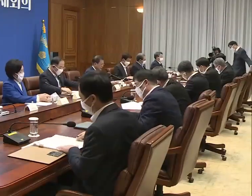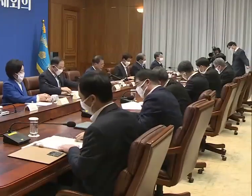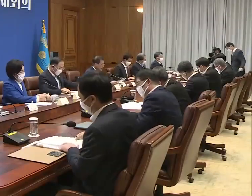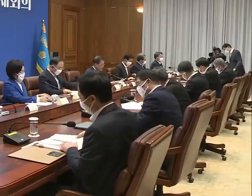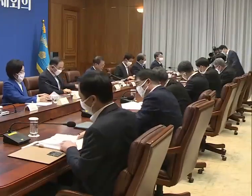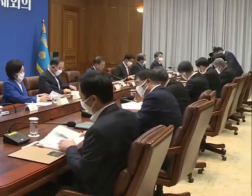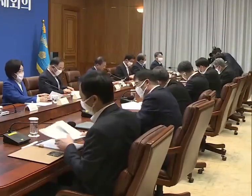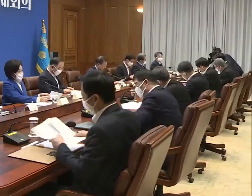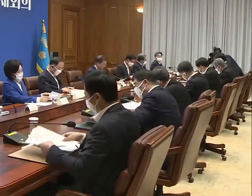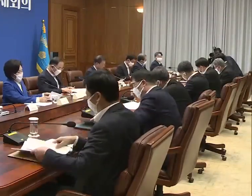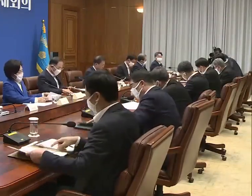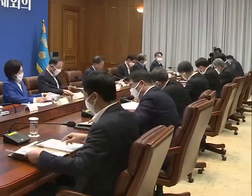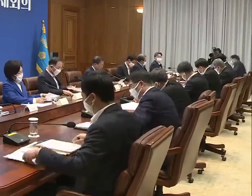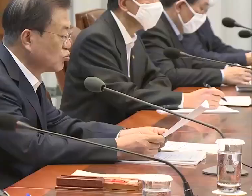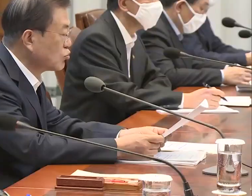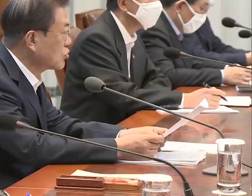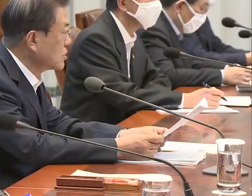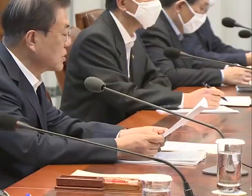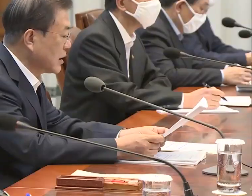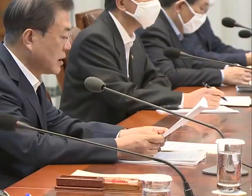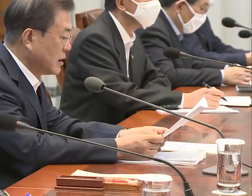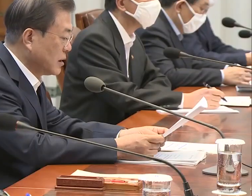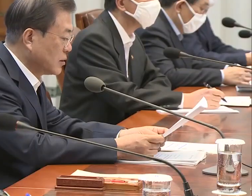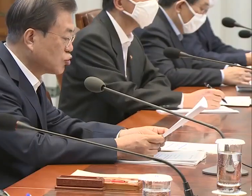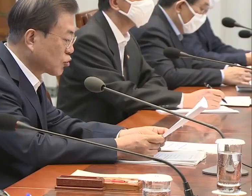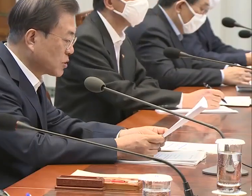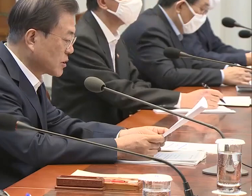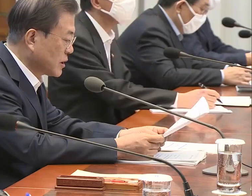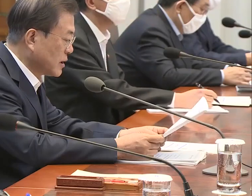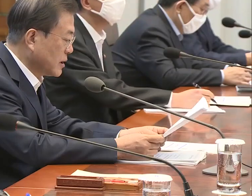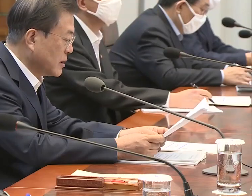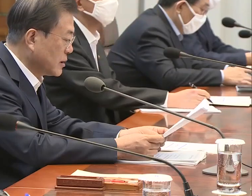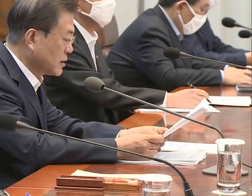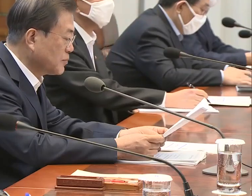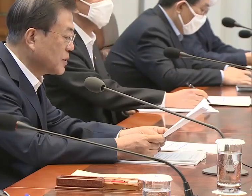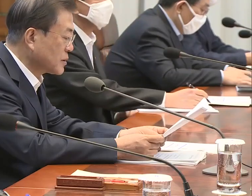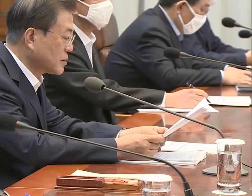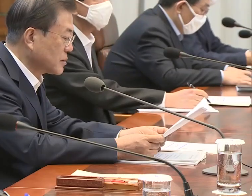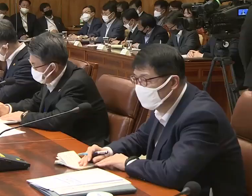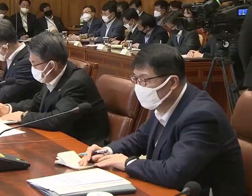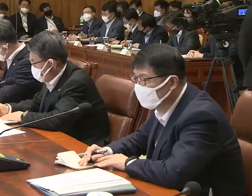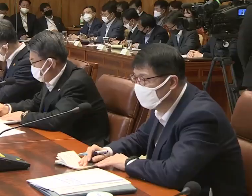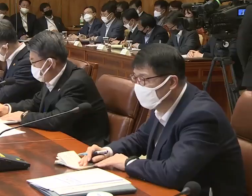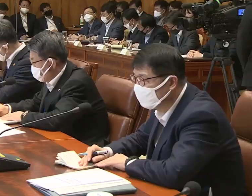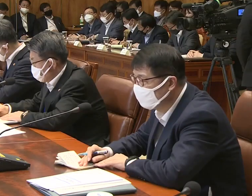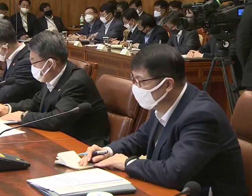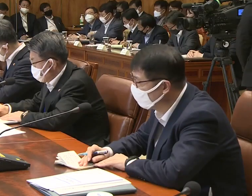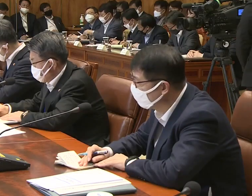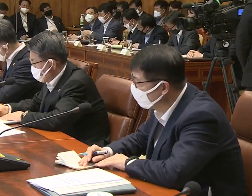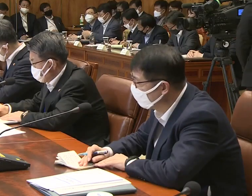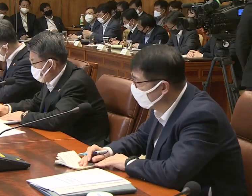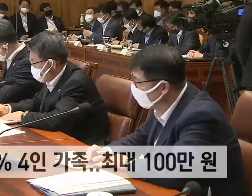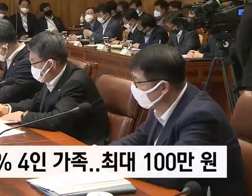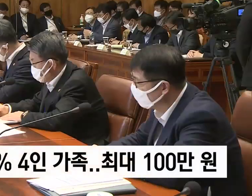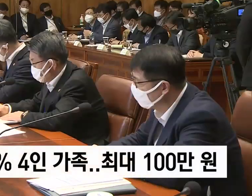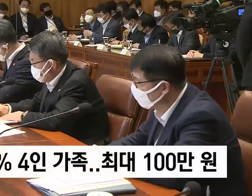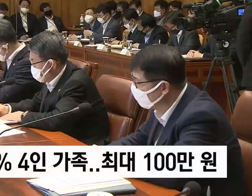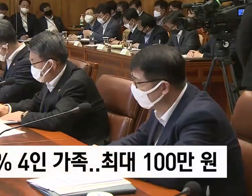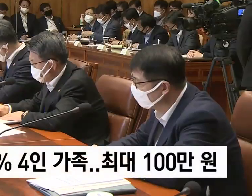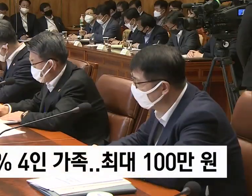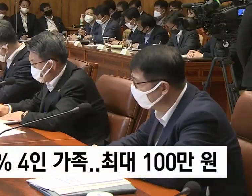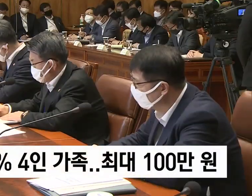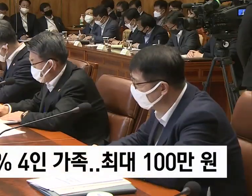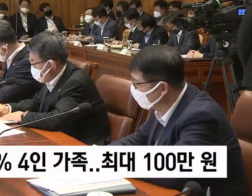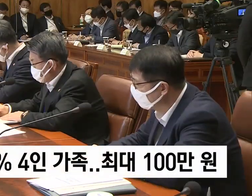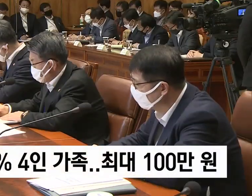정부가 코로나19로 인한 경제적 어려움 극복을 위해 긴급 재난지원금을 지급하기로 했습니다. 지급 대상은